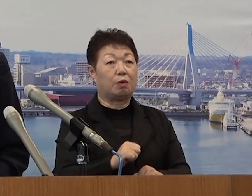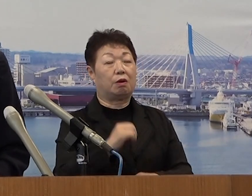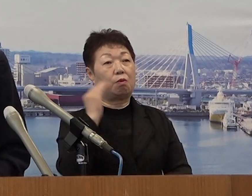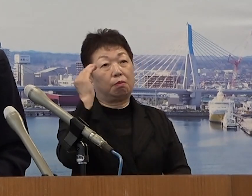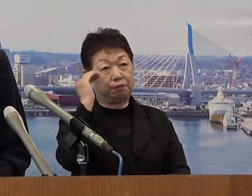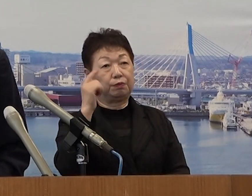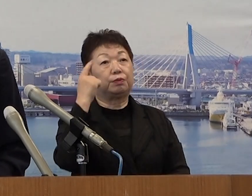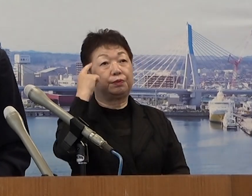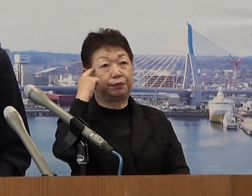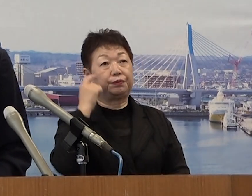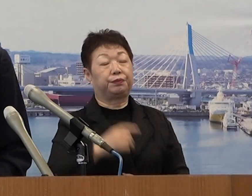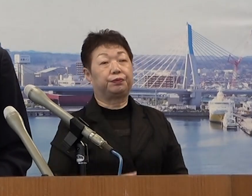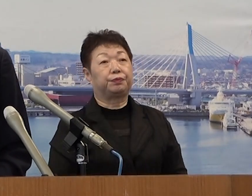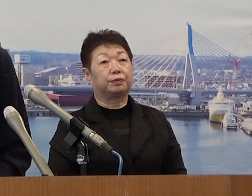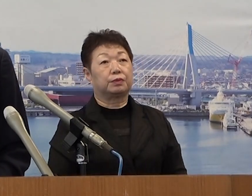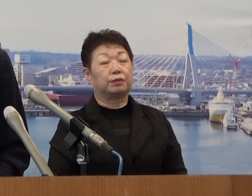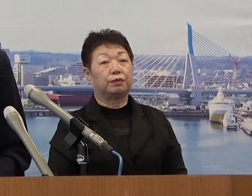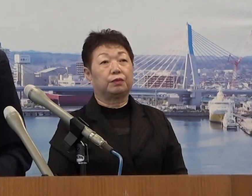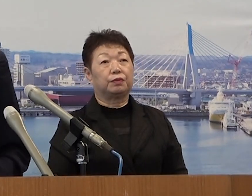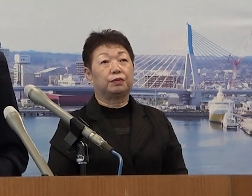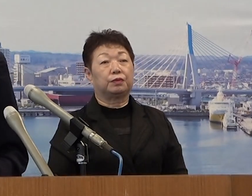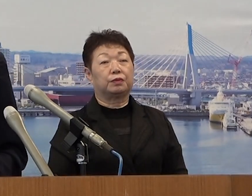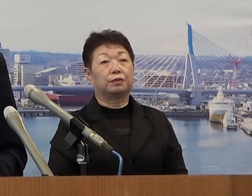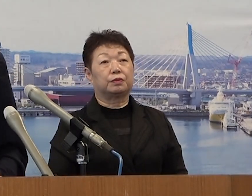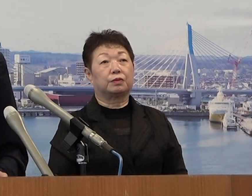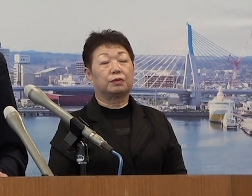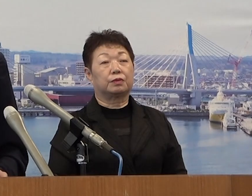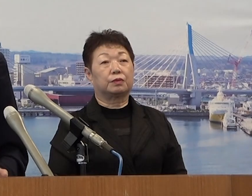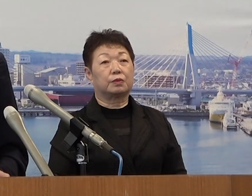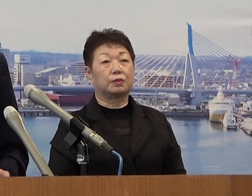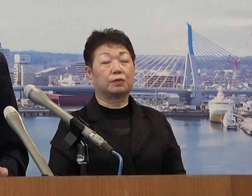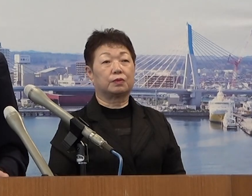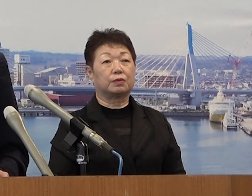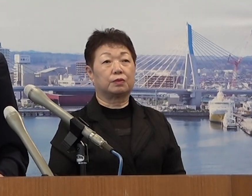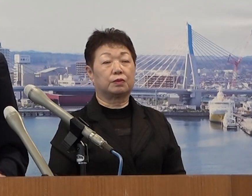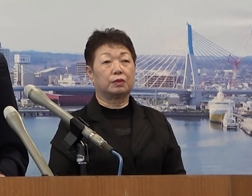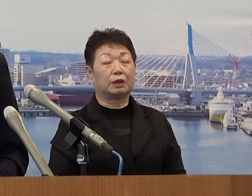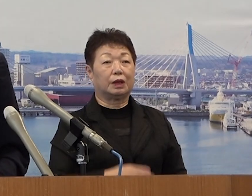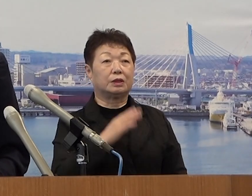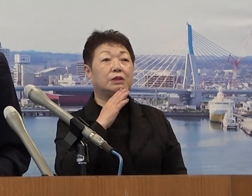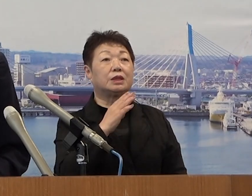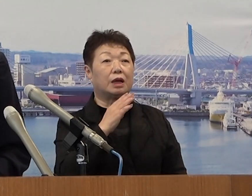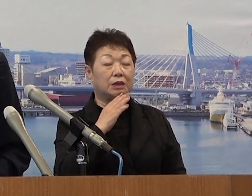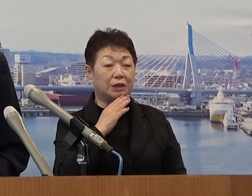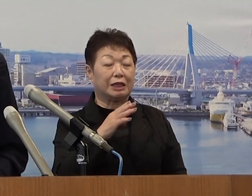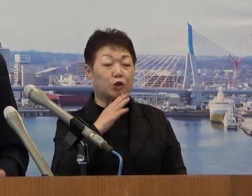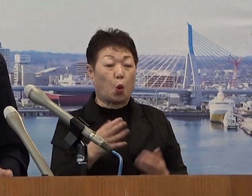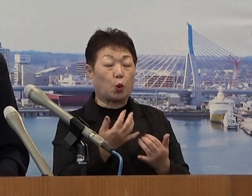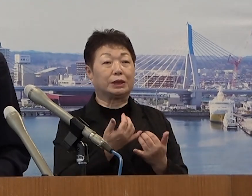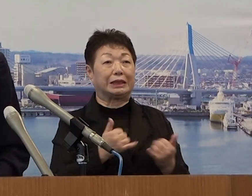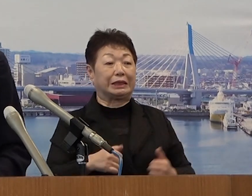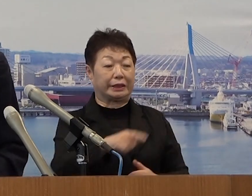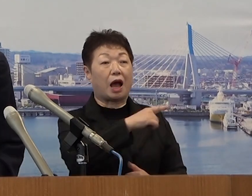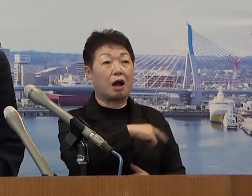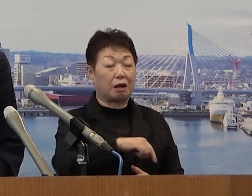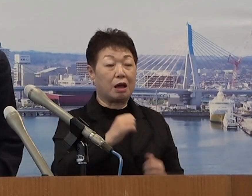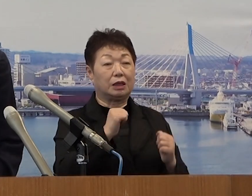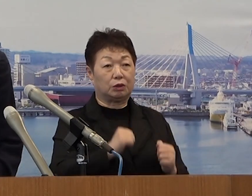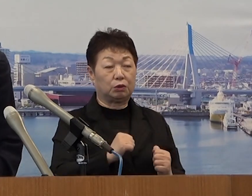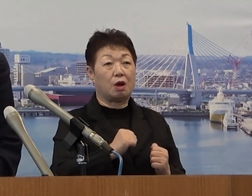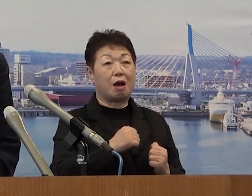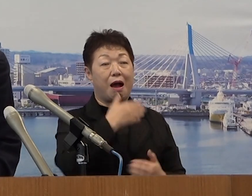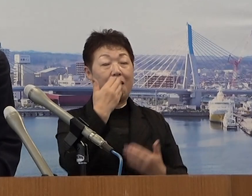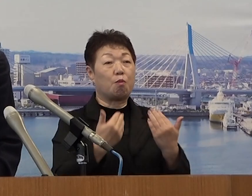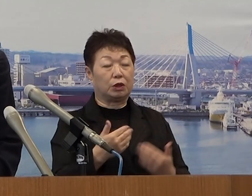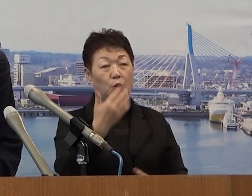。そしてまたそれを実際に当事者がいたその青森